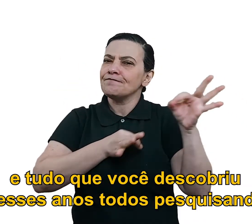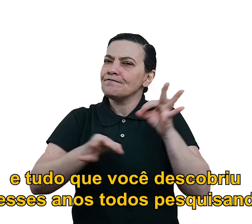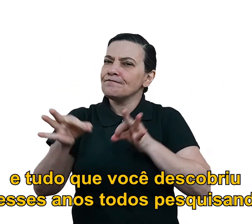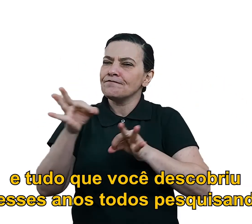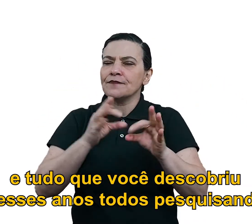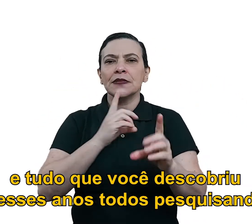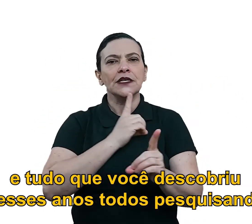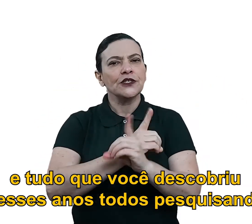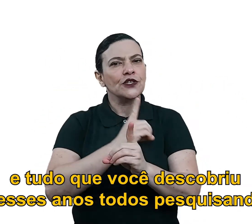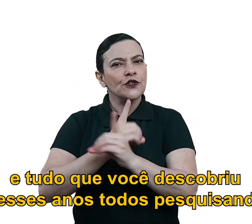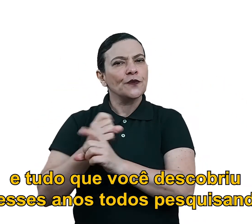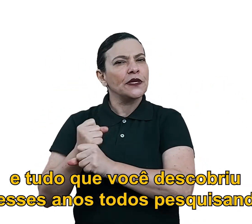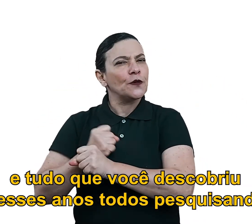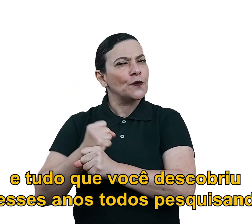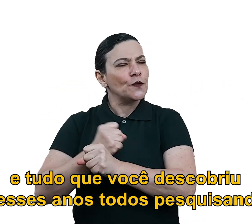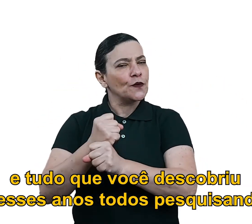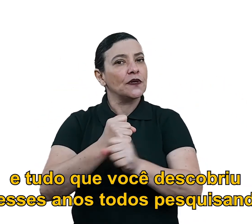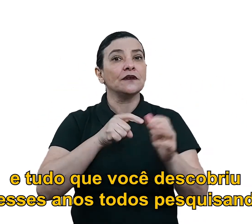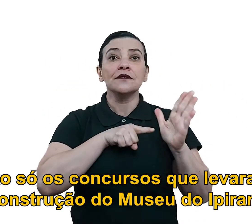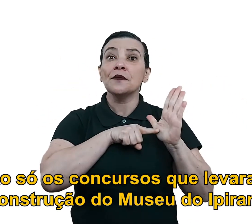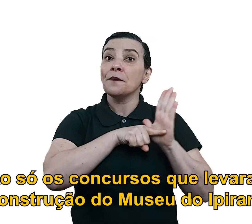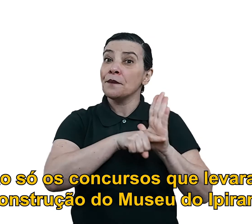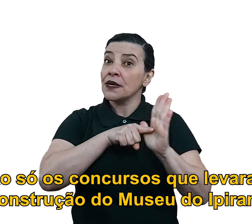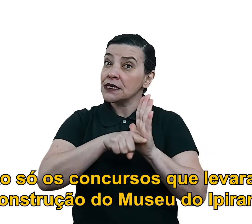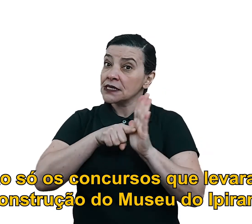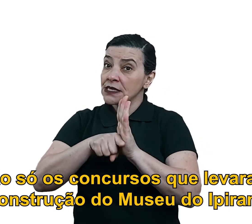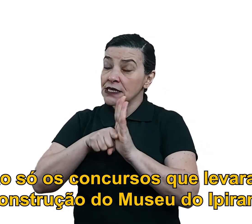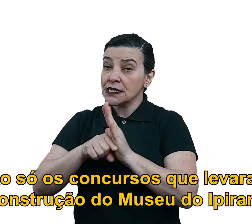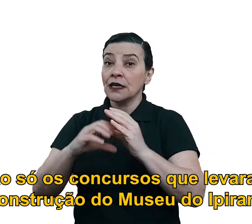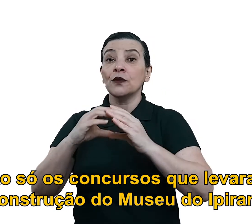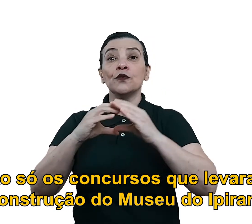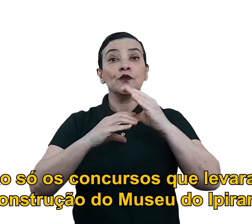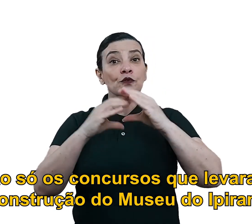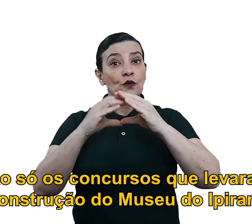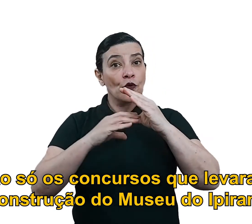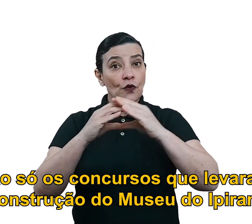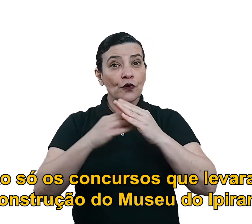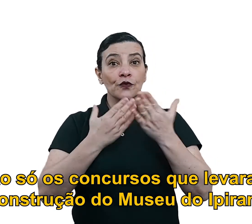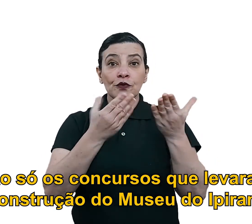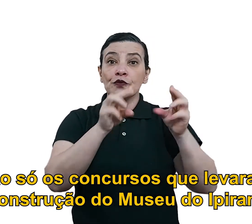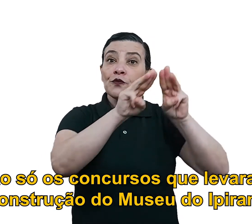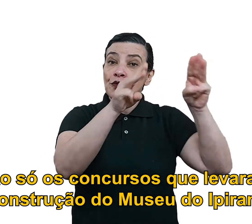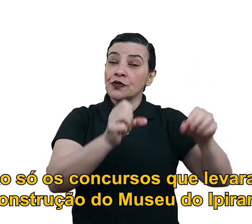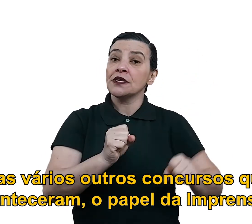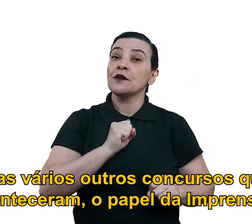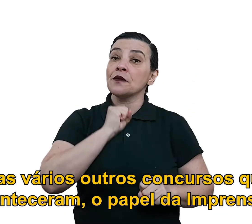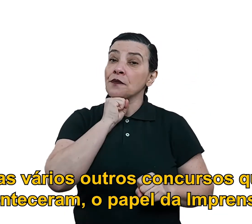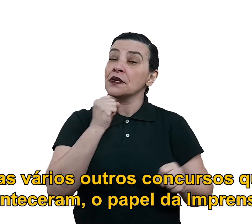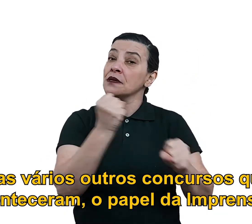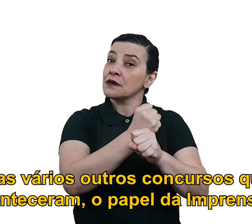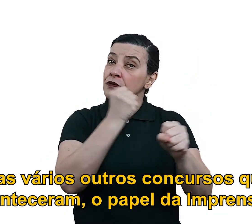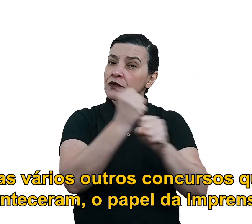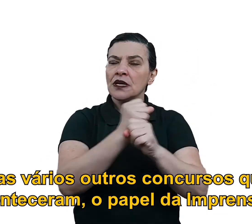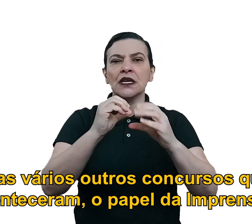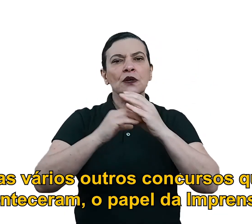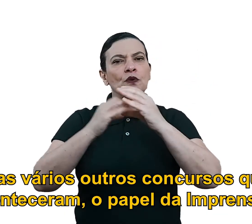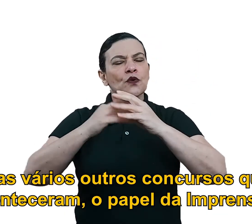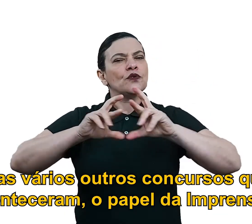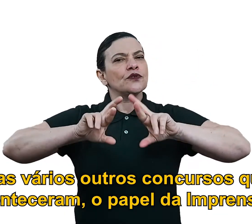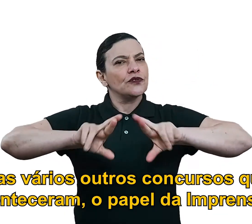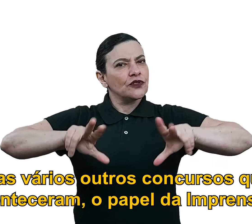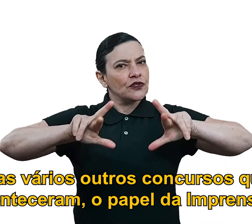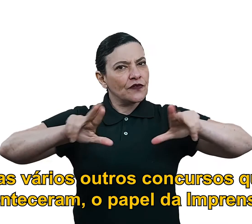dizer, tudo que você descobriu nesses anos todos pesquisando, não só os concursos que levaram à construção do Museu do Ipiranga, mas também vários outros concursos